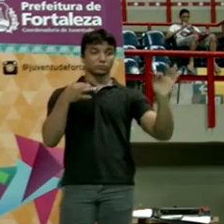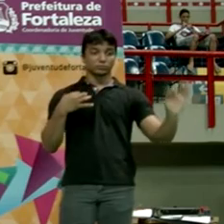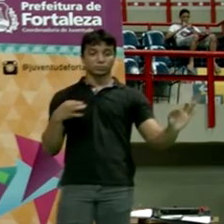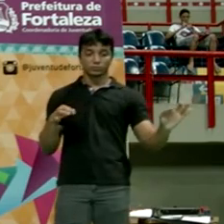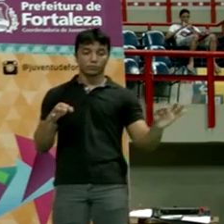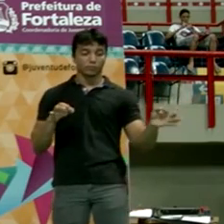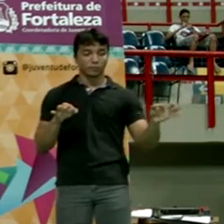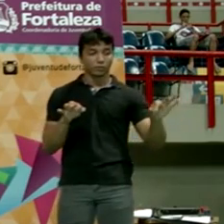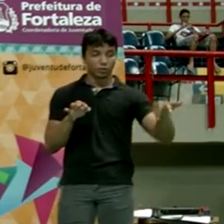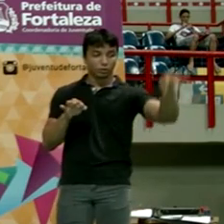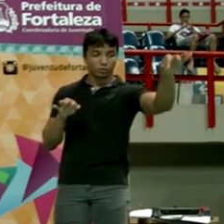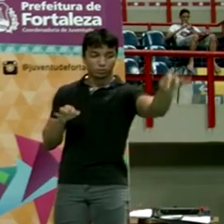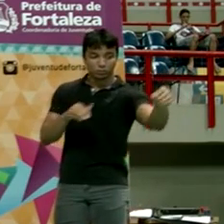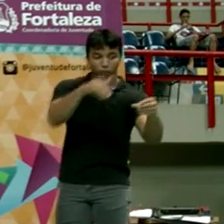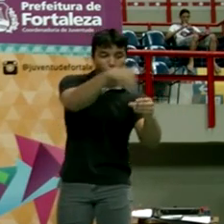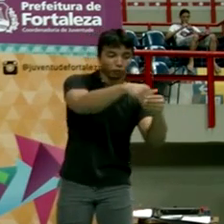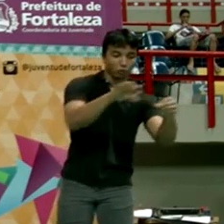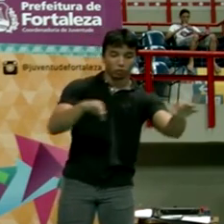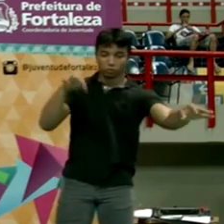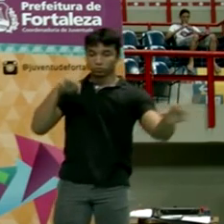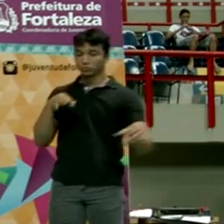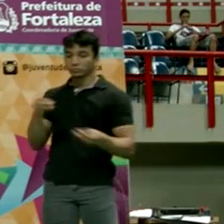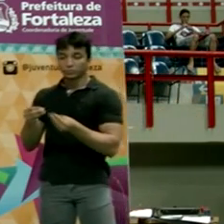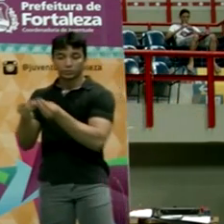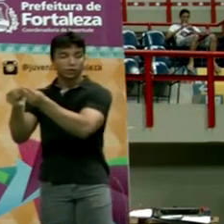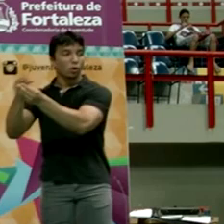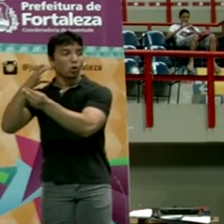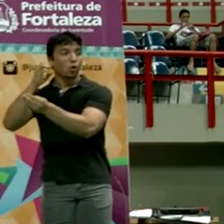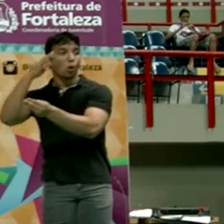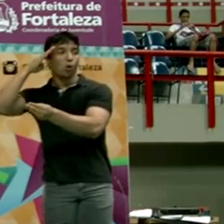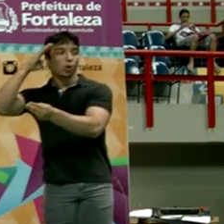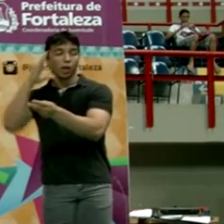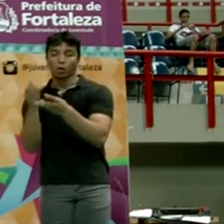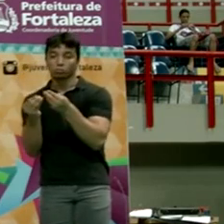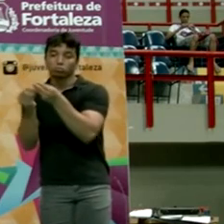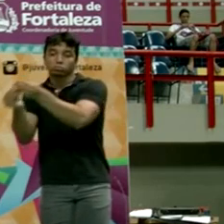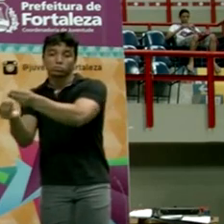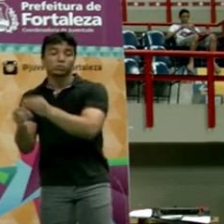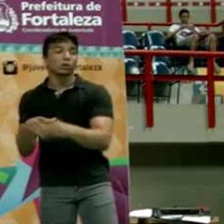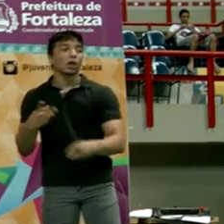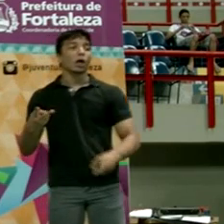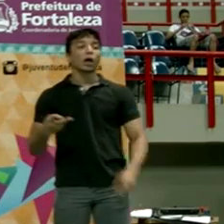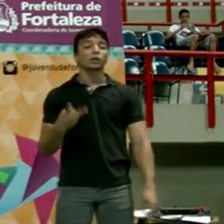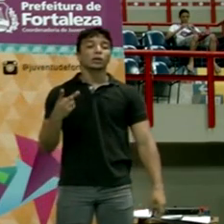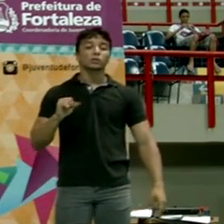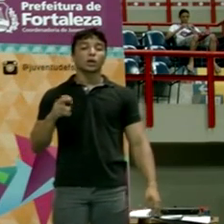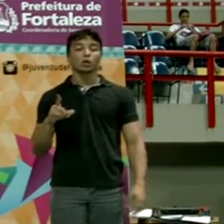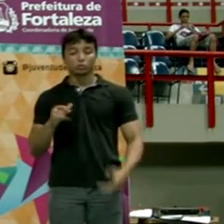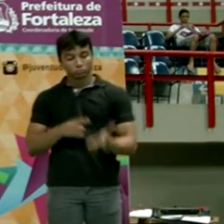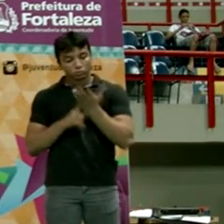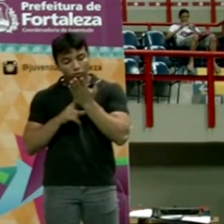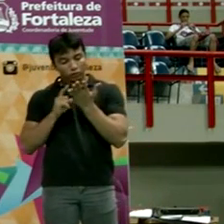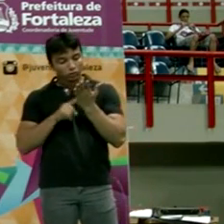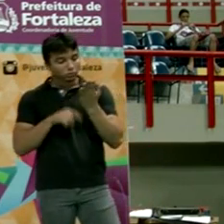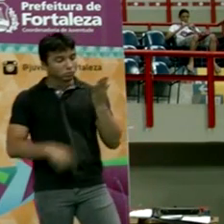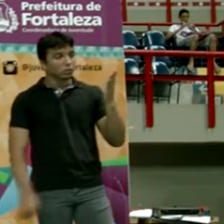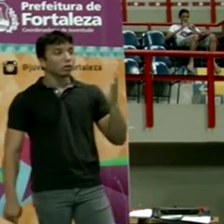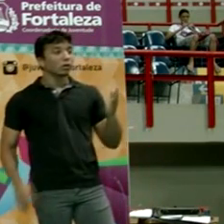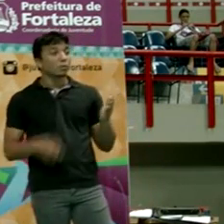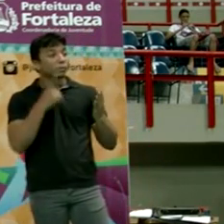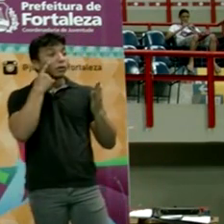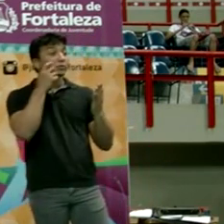outra via. Aí o coronel ficava esperando. O agricultor votava, disse, cadê a cédula? Mostra aí a segunda